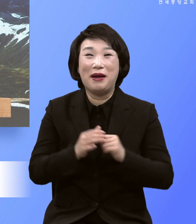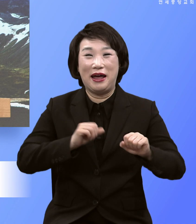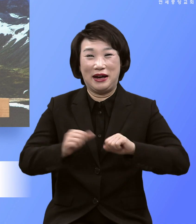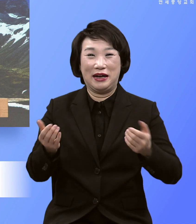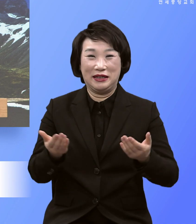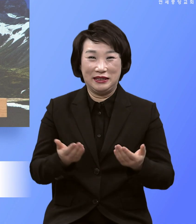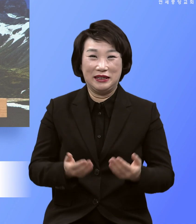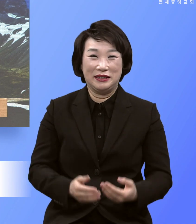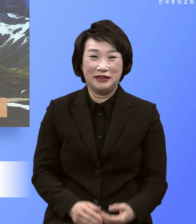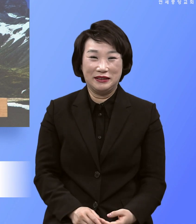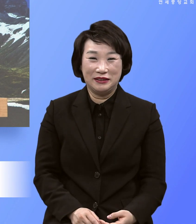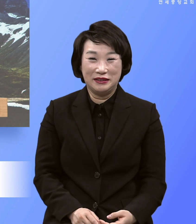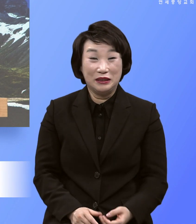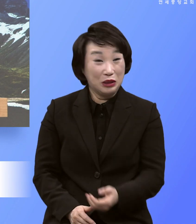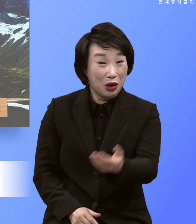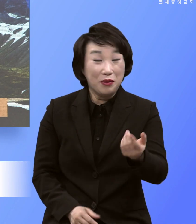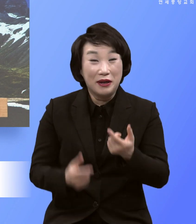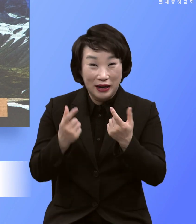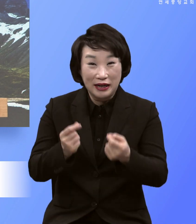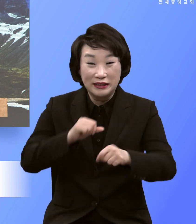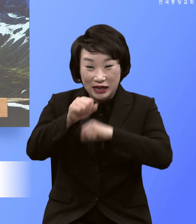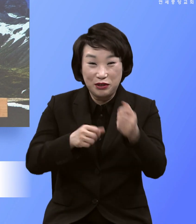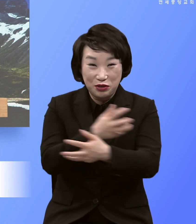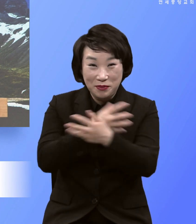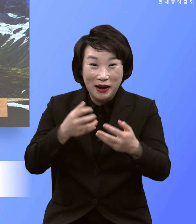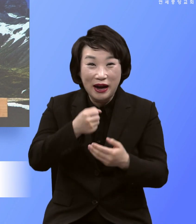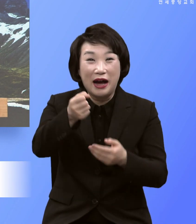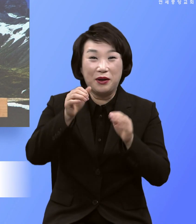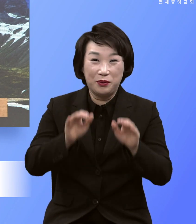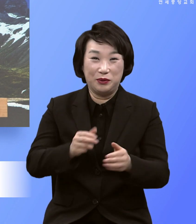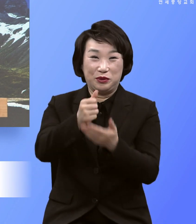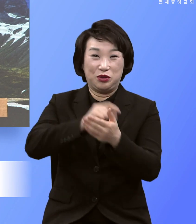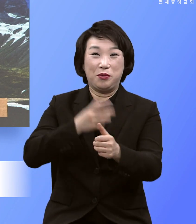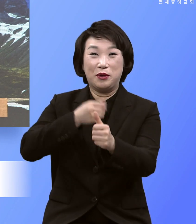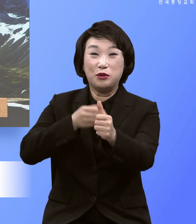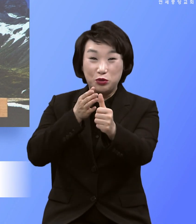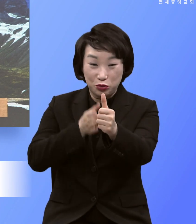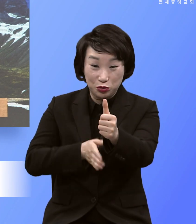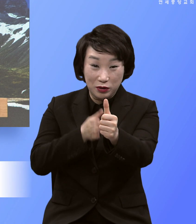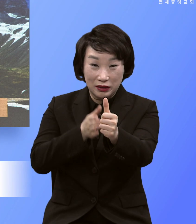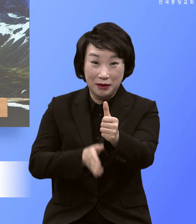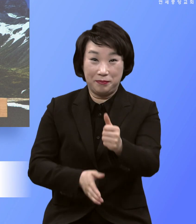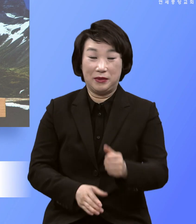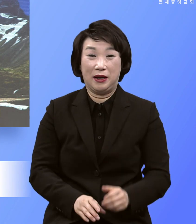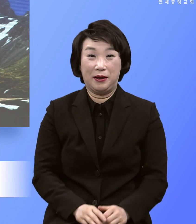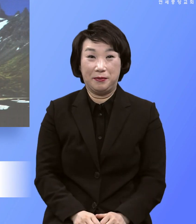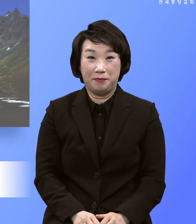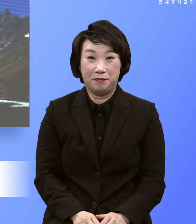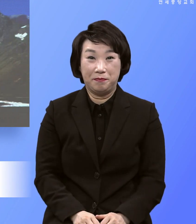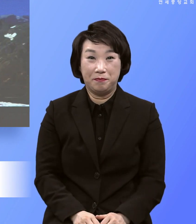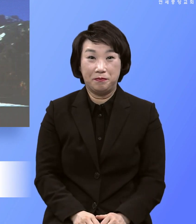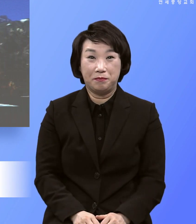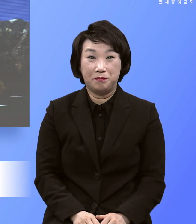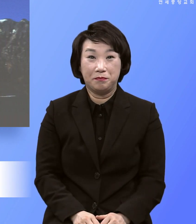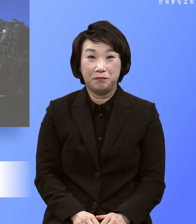것. 여러분이 그런 자유가 충만하기를 주님의 이름으로 축원합니다.